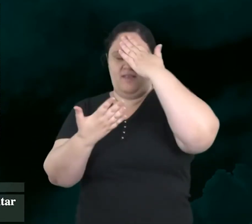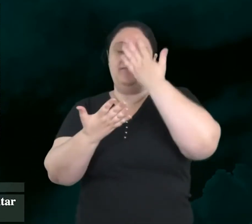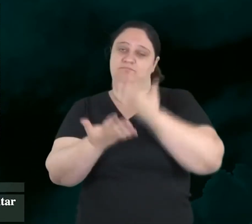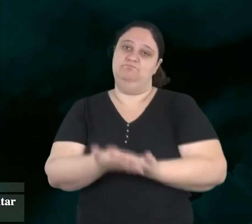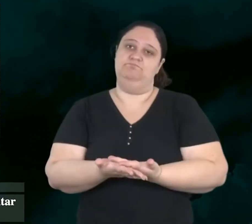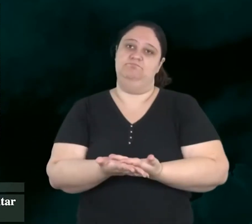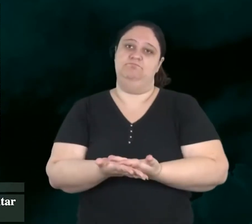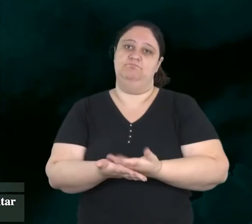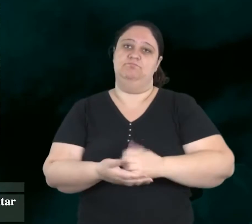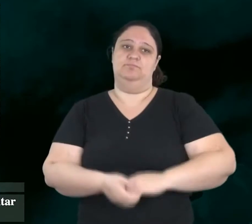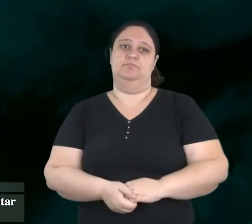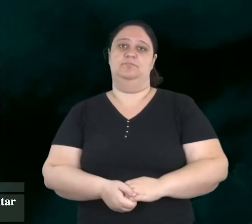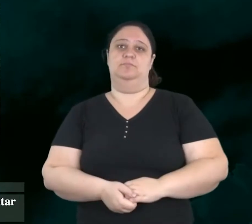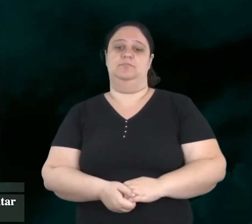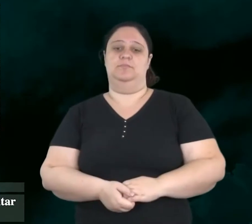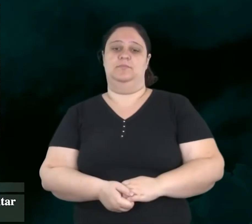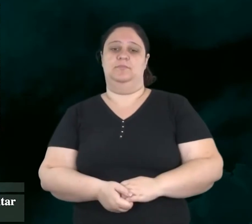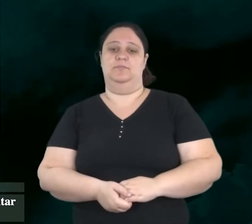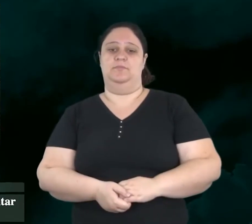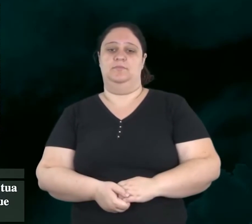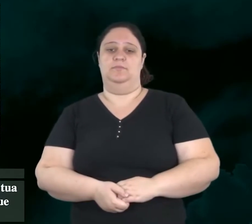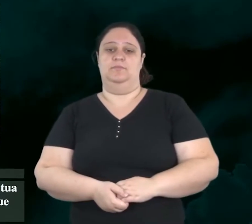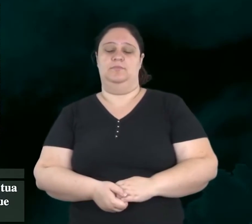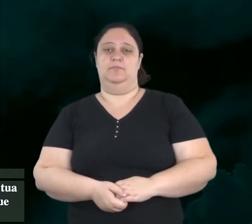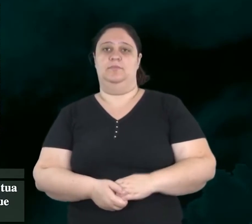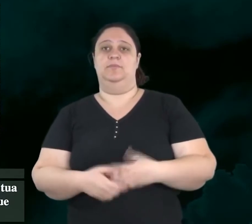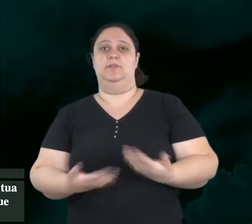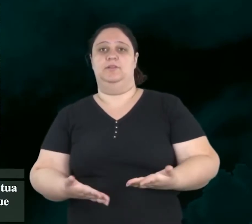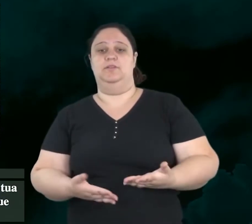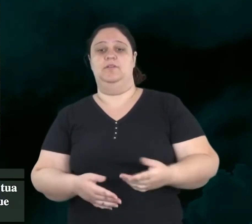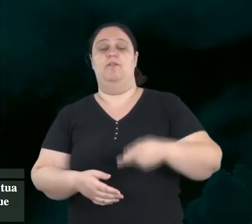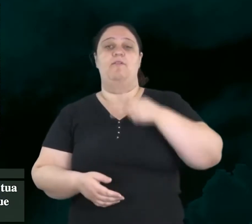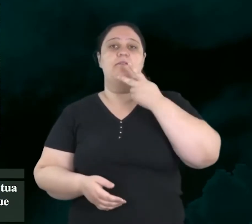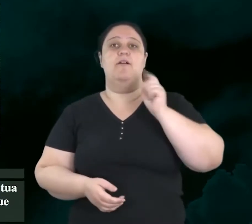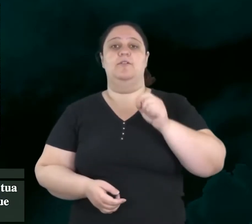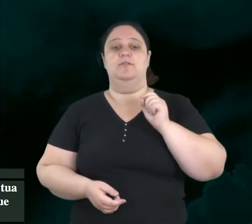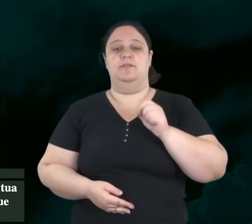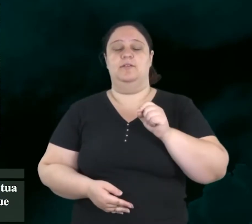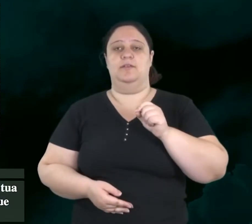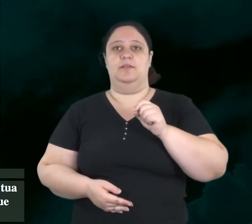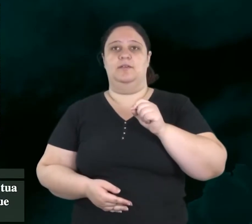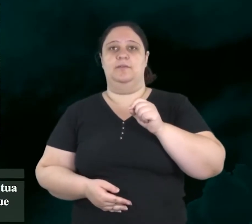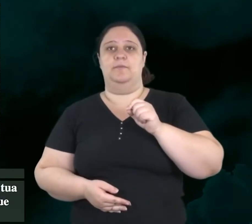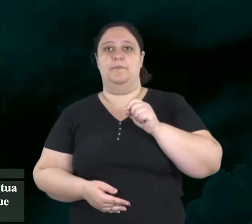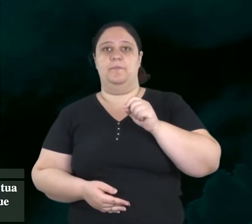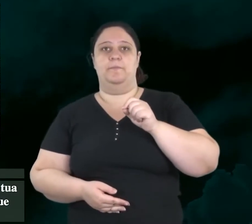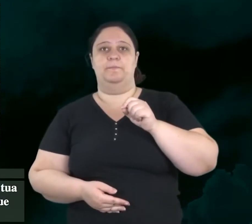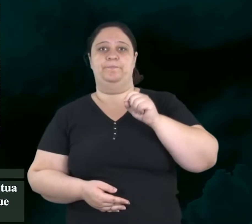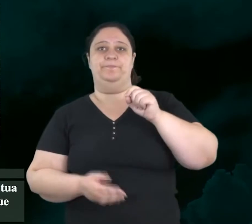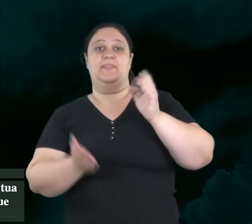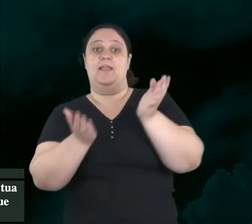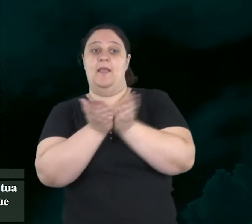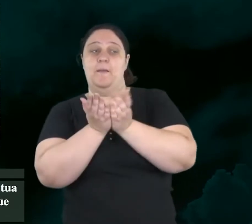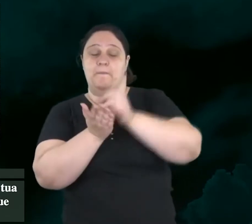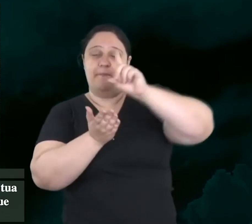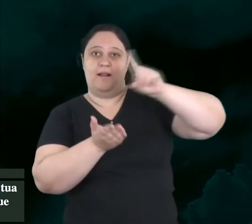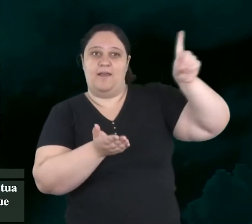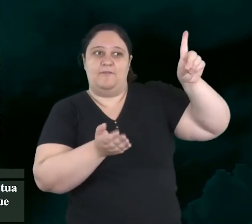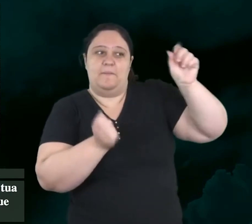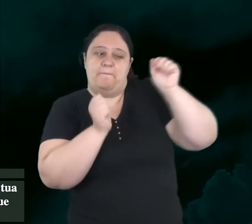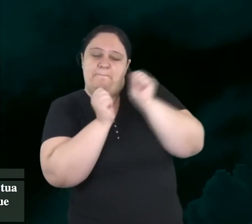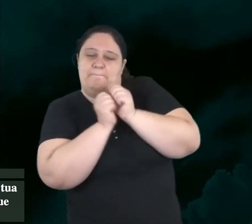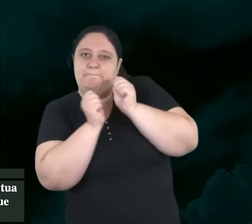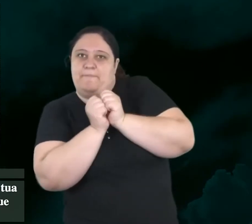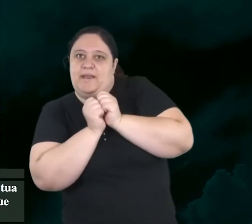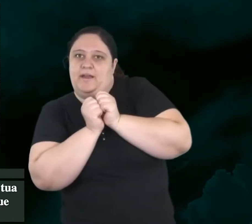aqui. Porém, que se diz? A palavra está perto de ti, na tua boca e